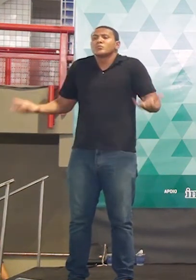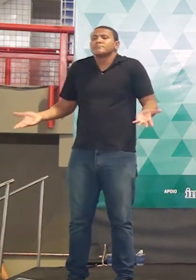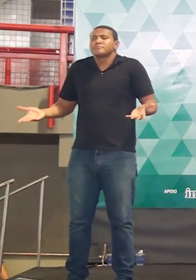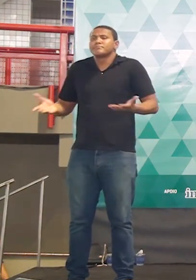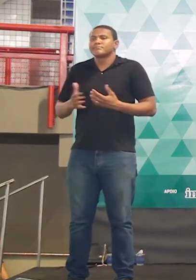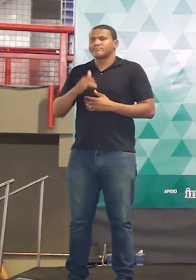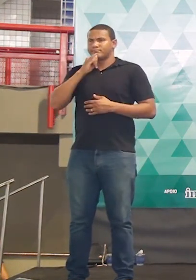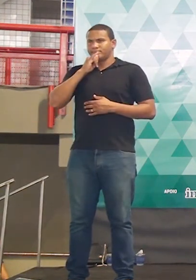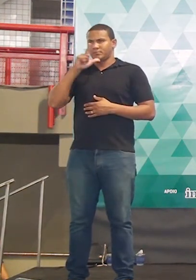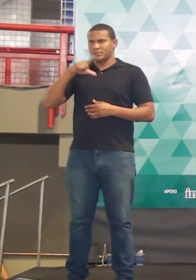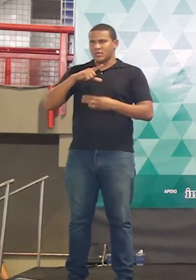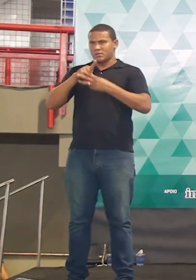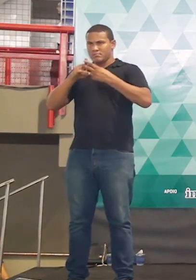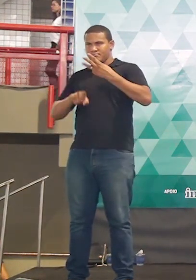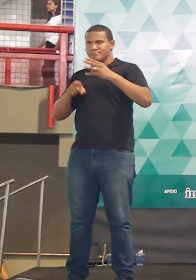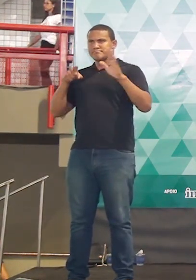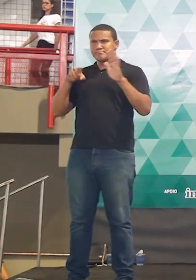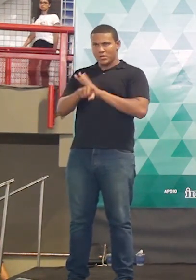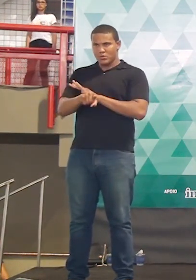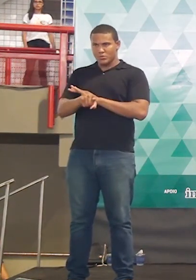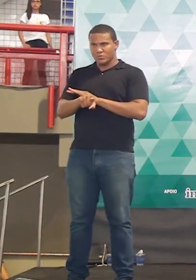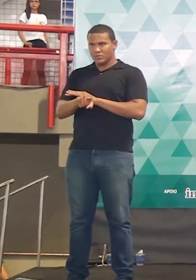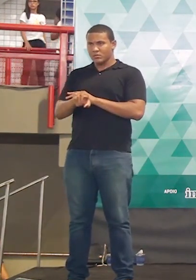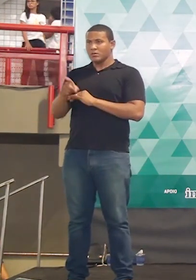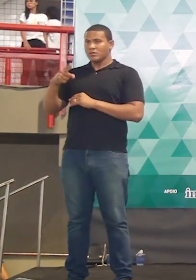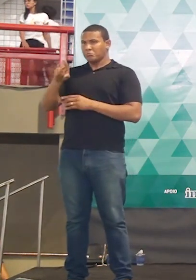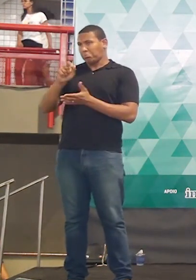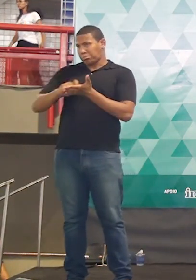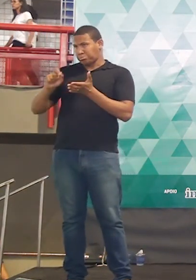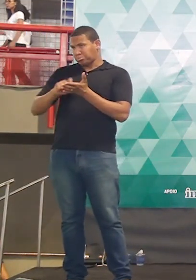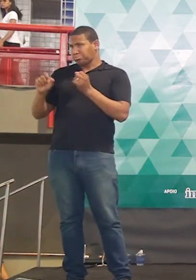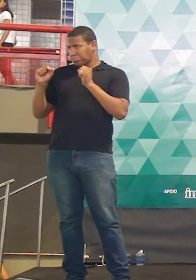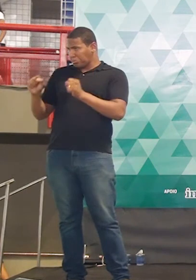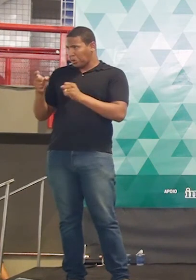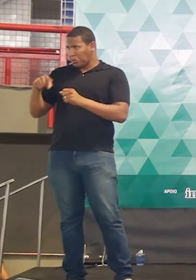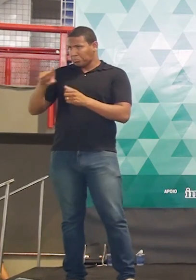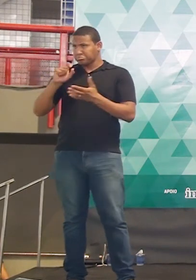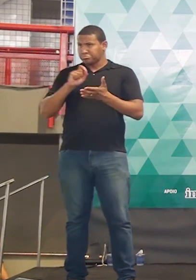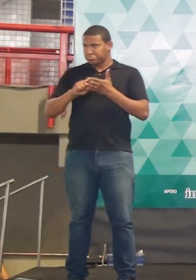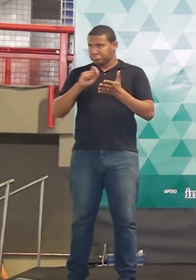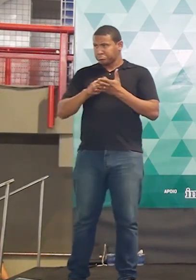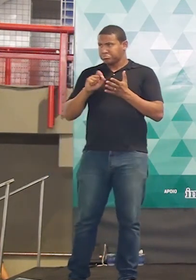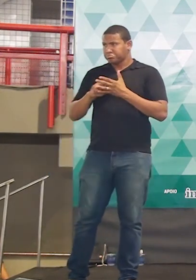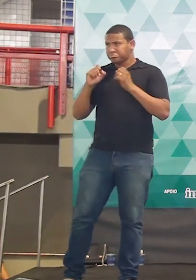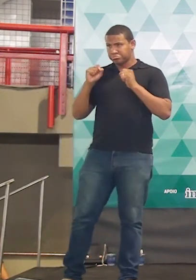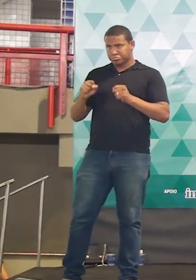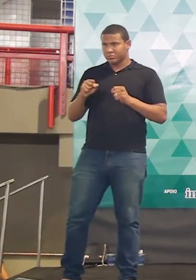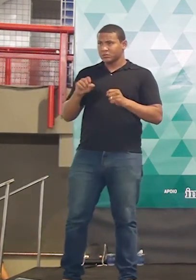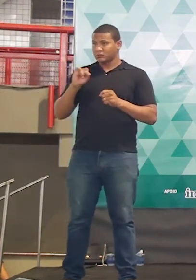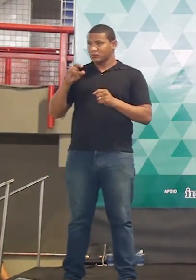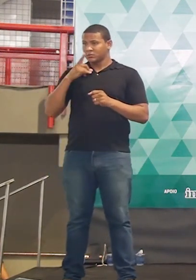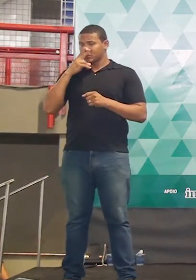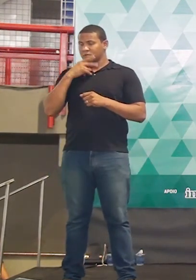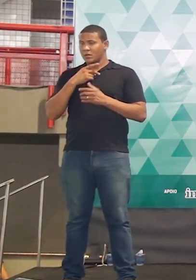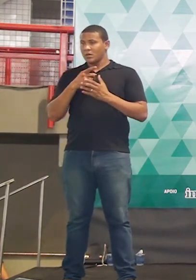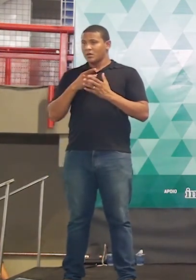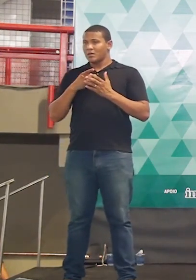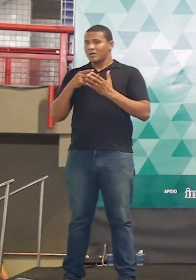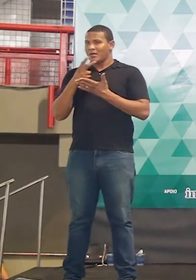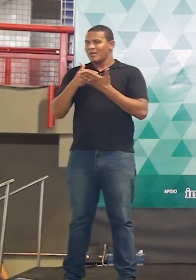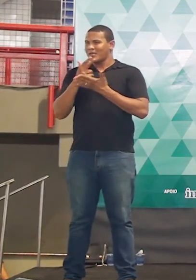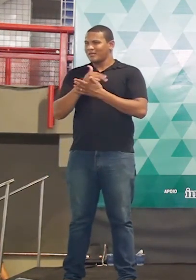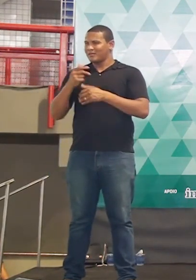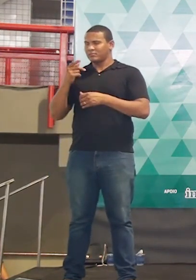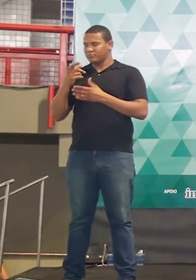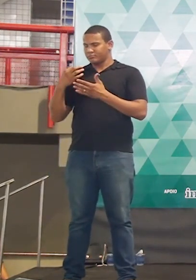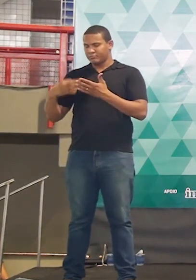Existem 3 perguntas, quem quiser anota, que você, quando terminar seu rascunho, você vai ler